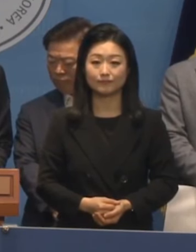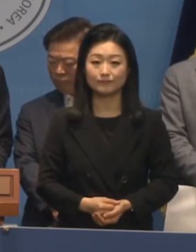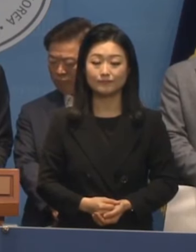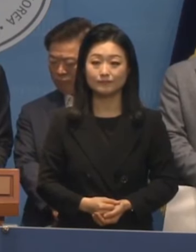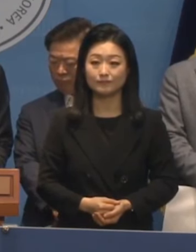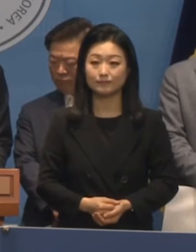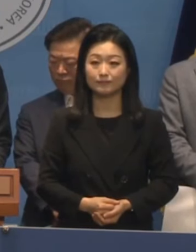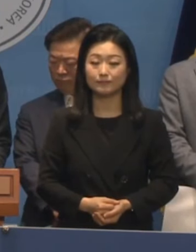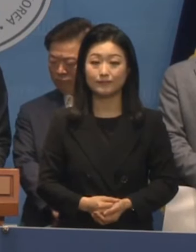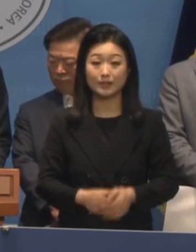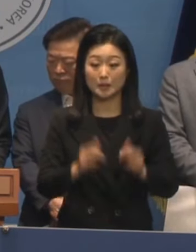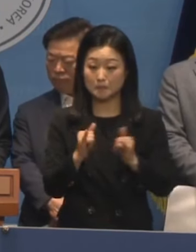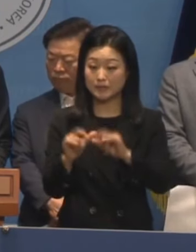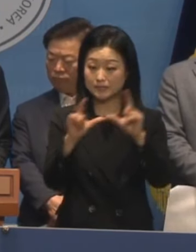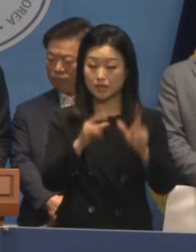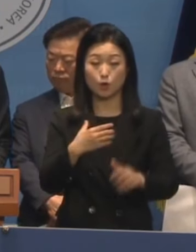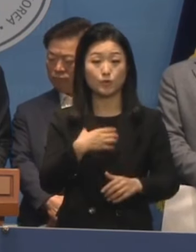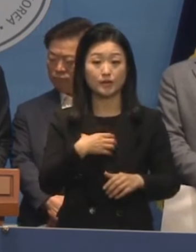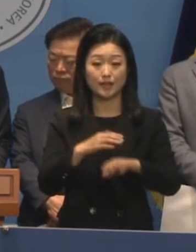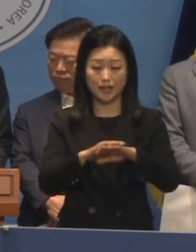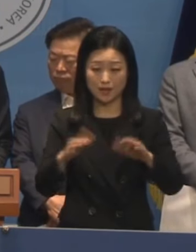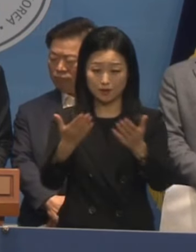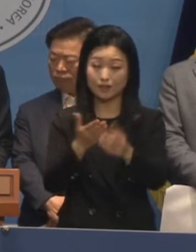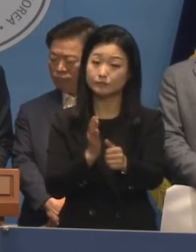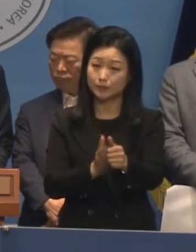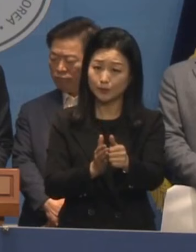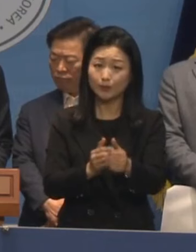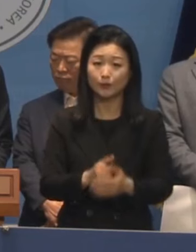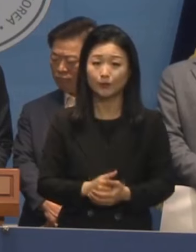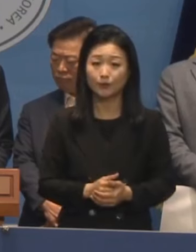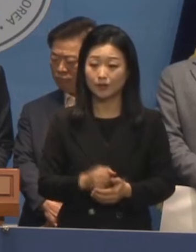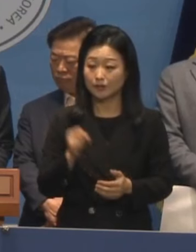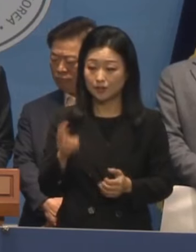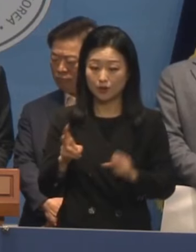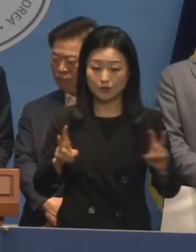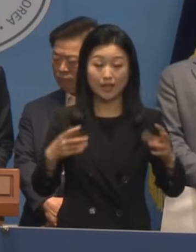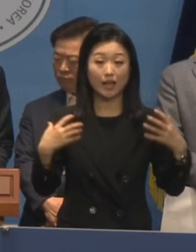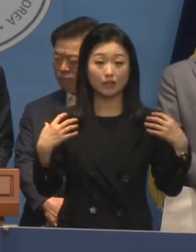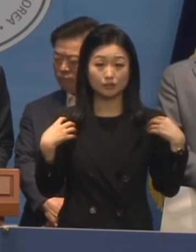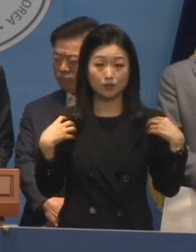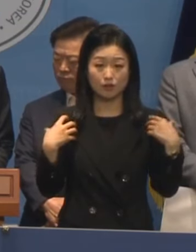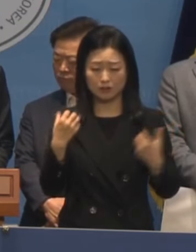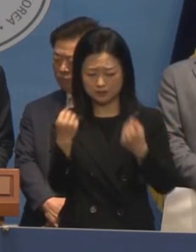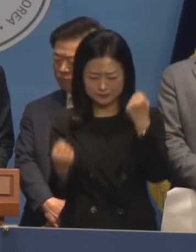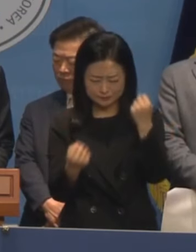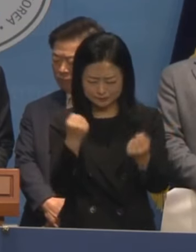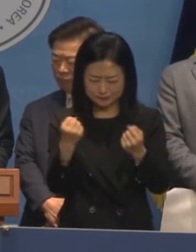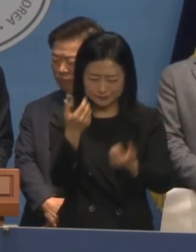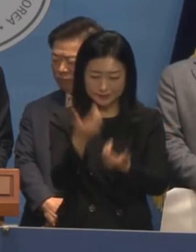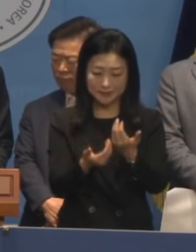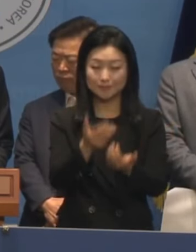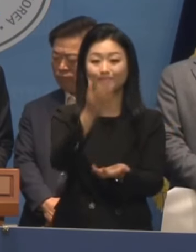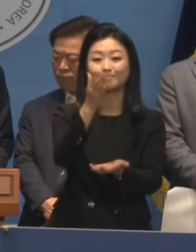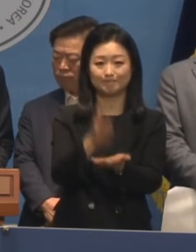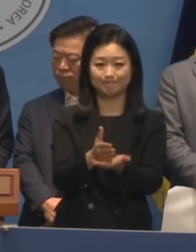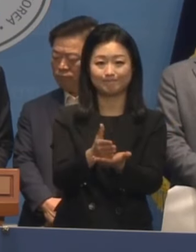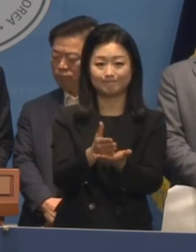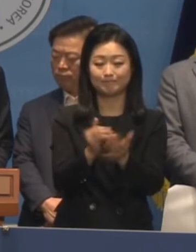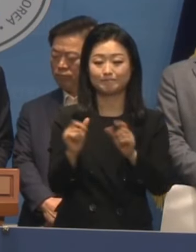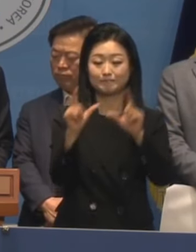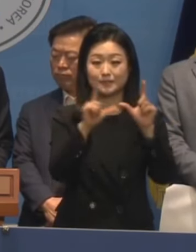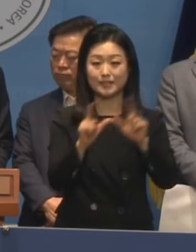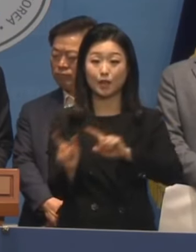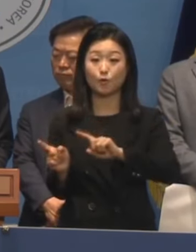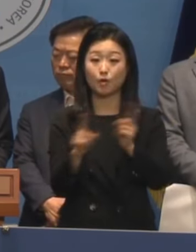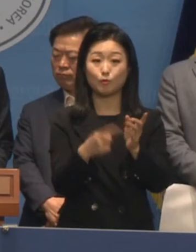심각한 민세 위기를 극복하기 위해서라도 여야 정간 극단적 대체와 갈등을 멈추고 민